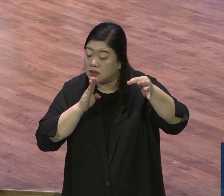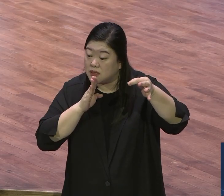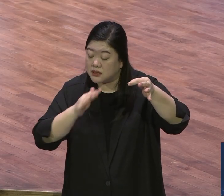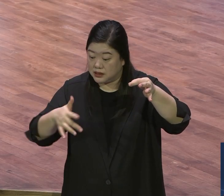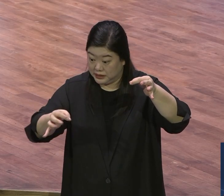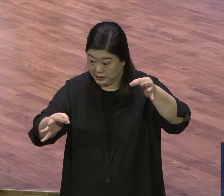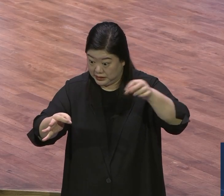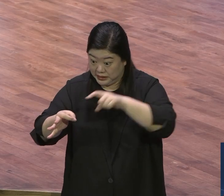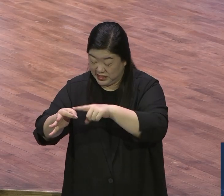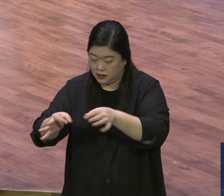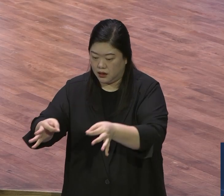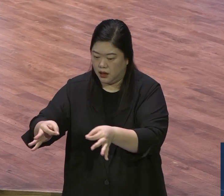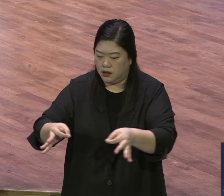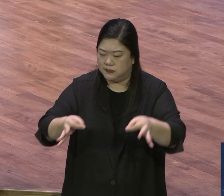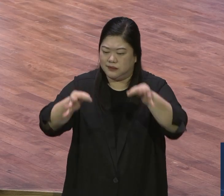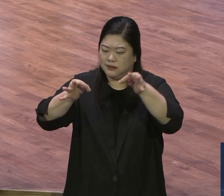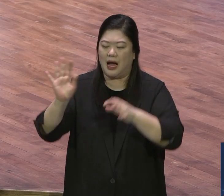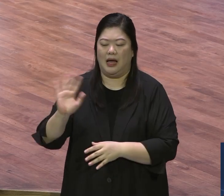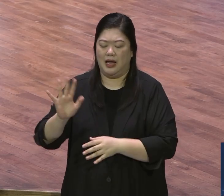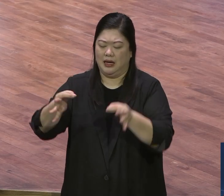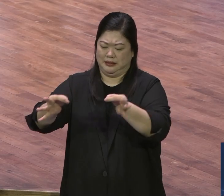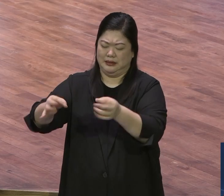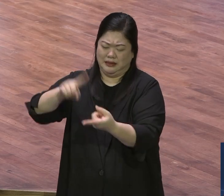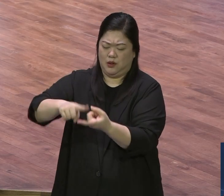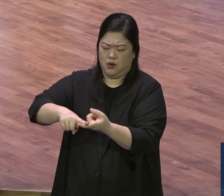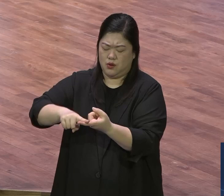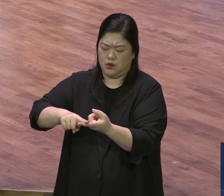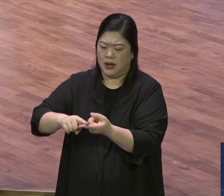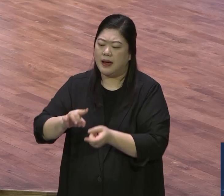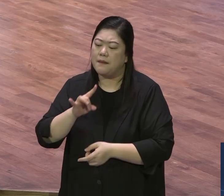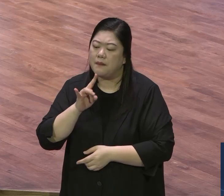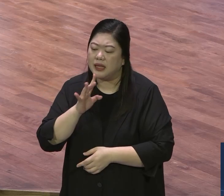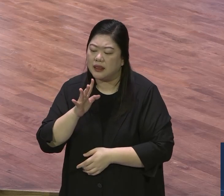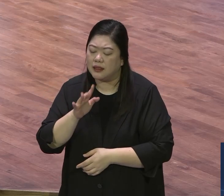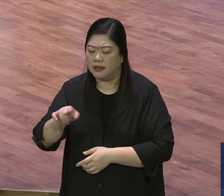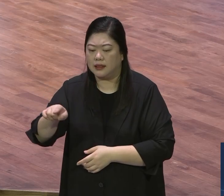1년 안에 한 가정만 전도해라 내가 전세가 안 올릴게